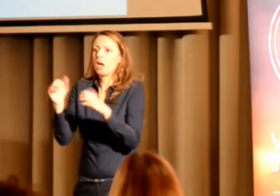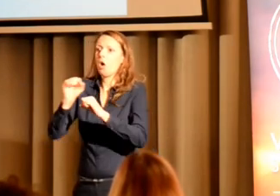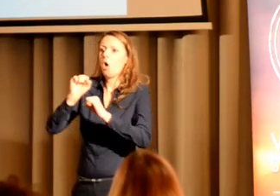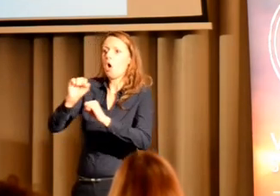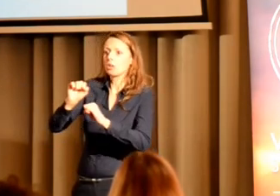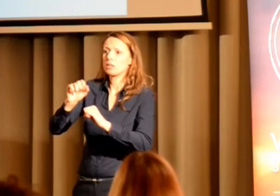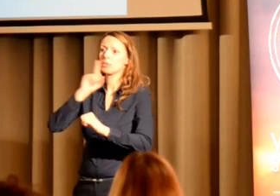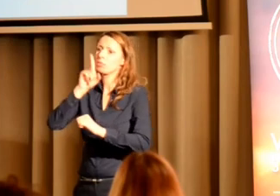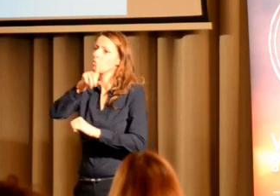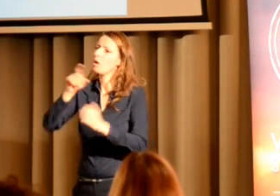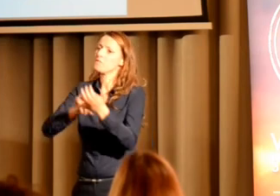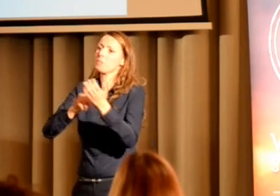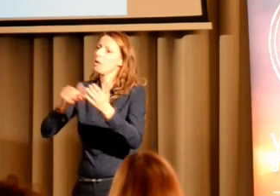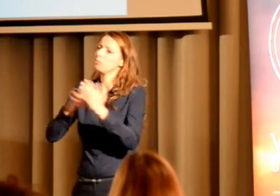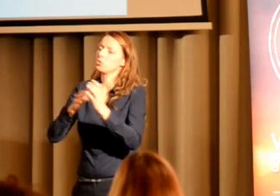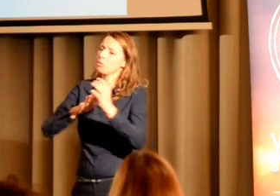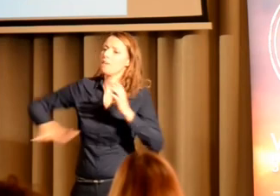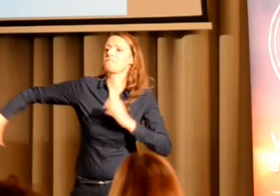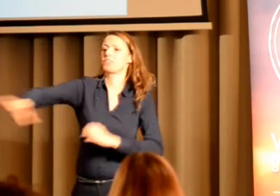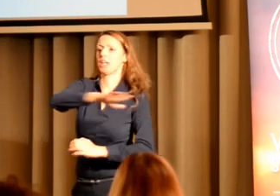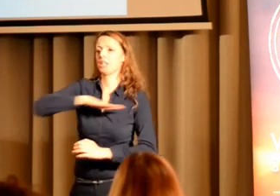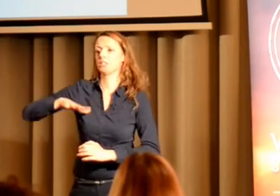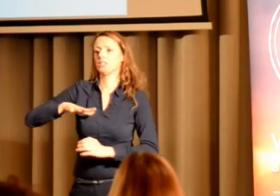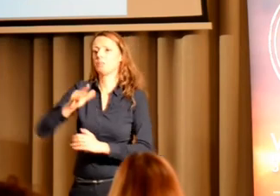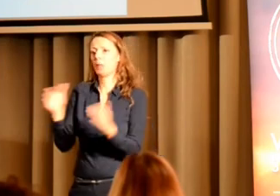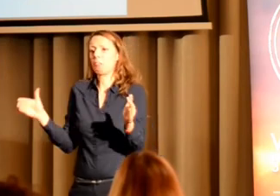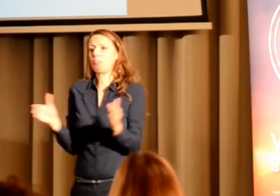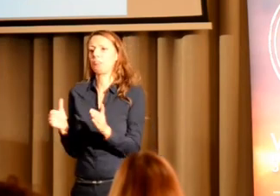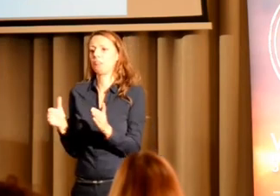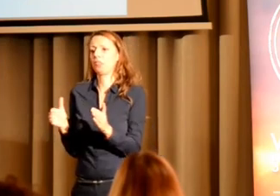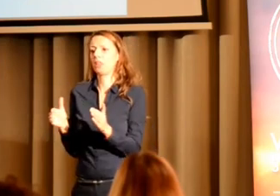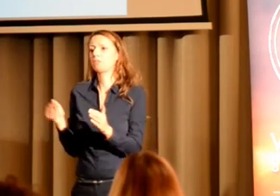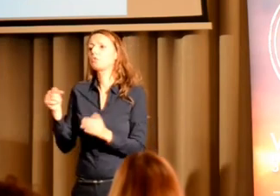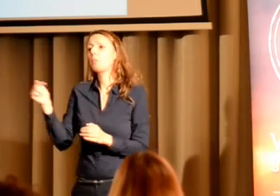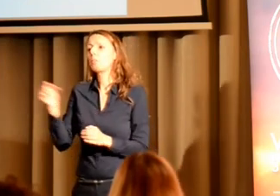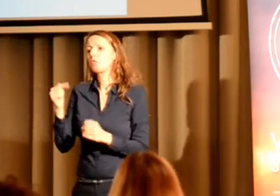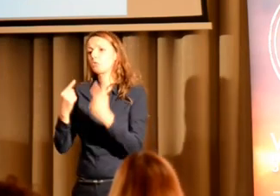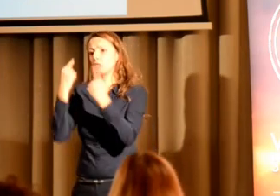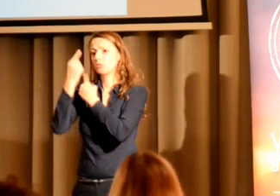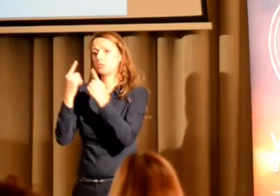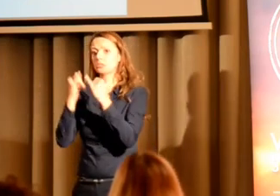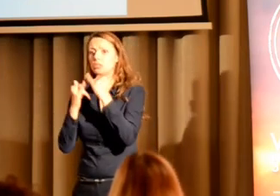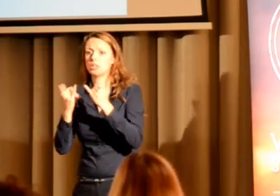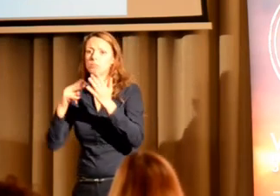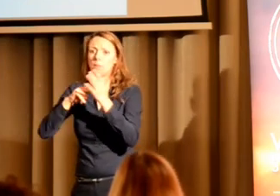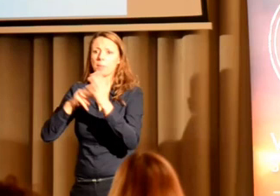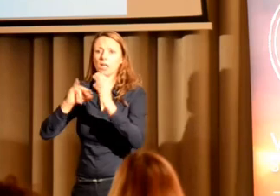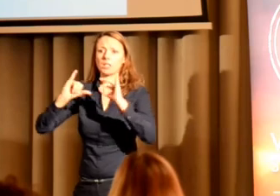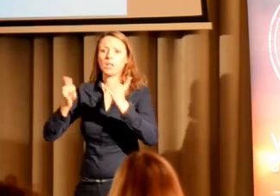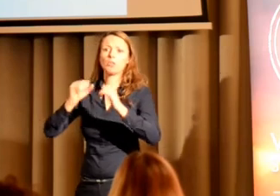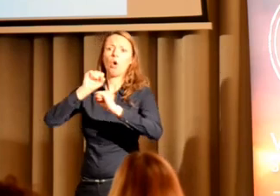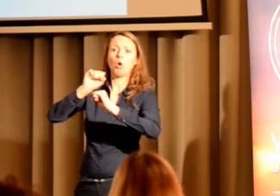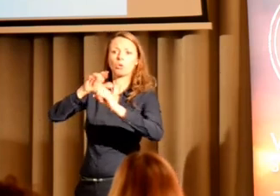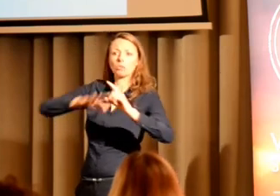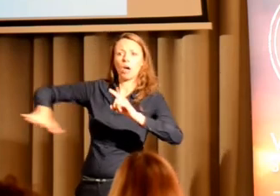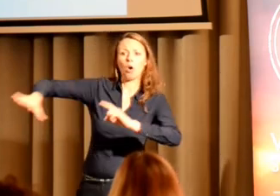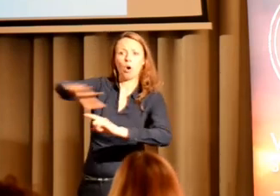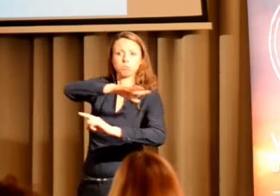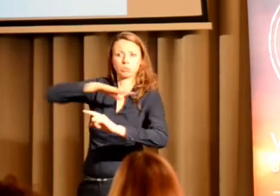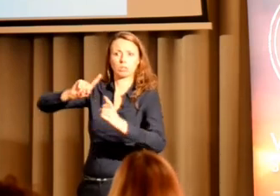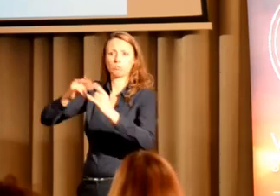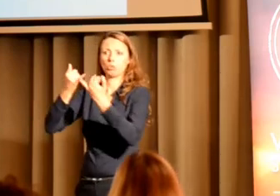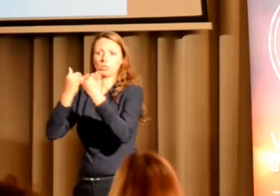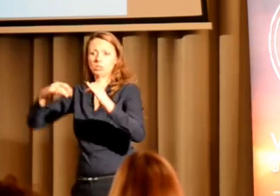mają tak ogromne wymagania przestrzenne. I o tym powinniśmy myśleć, kiedy myślimy na przykład o ochronie poszczególnych obszarów czy